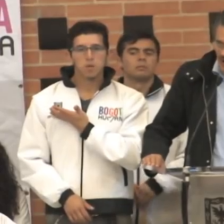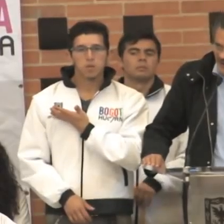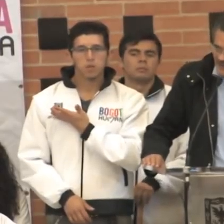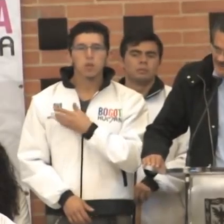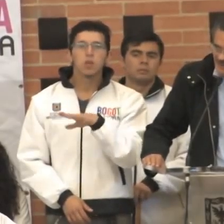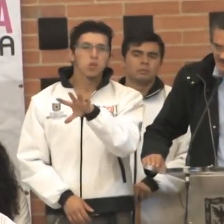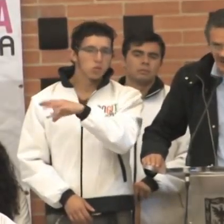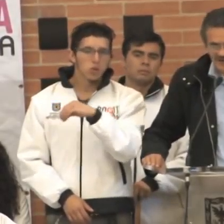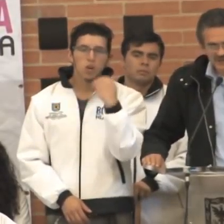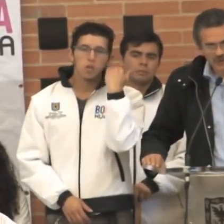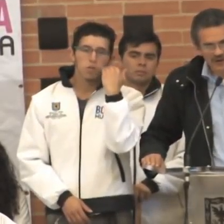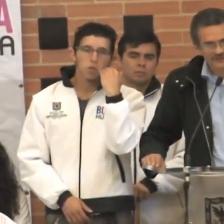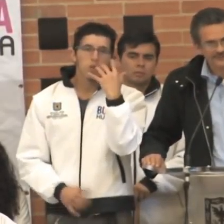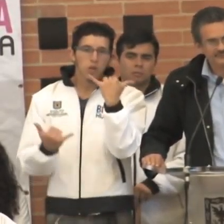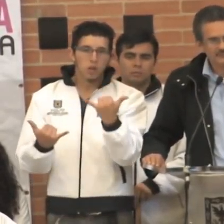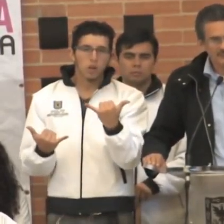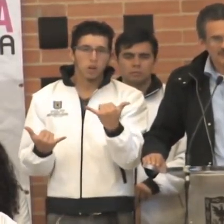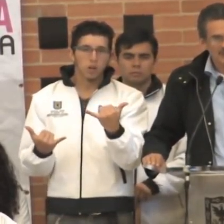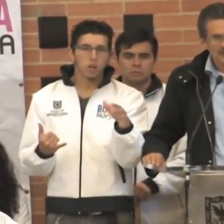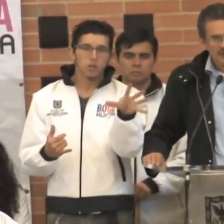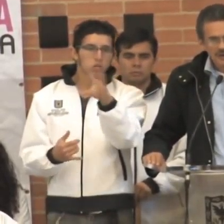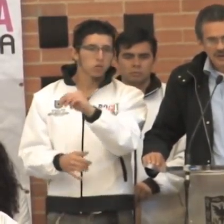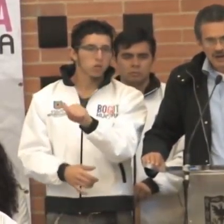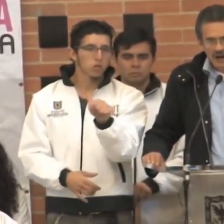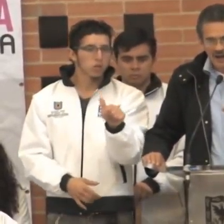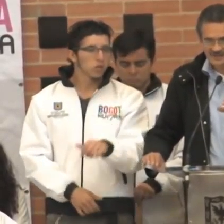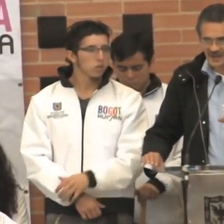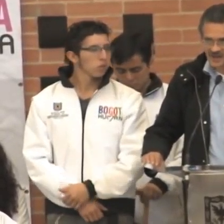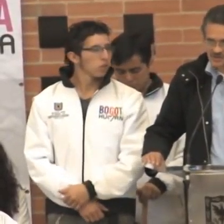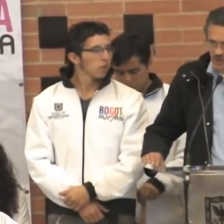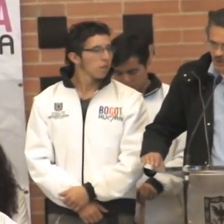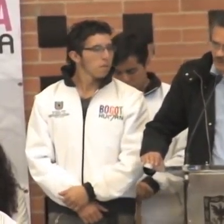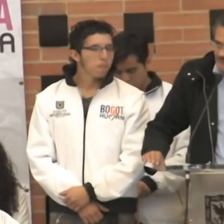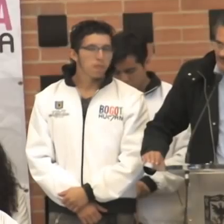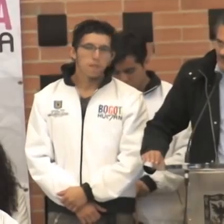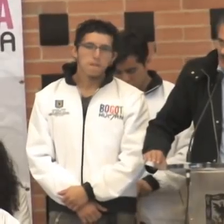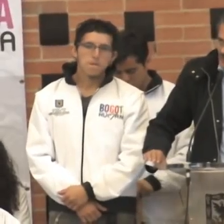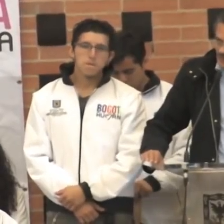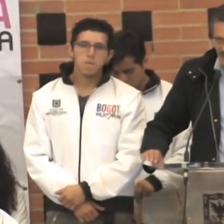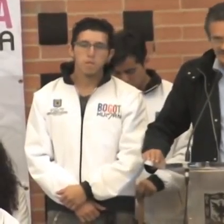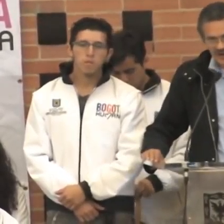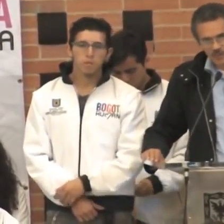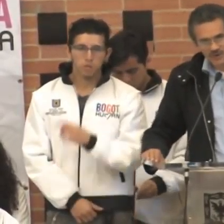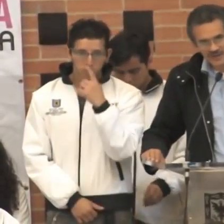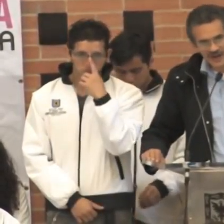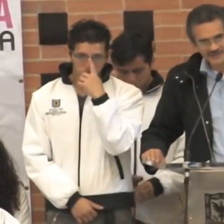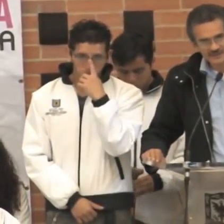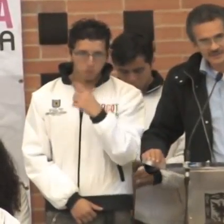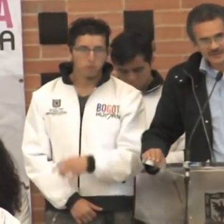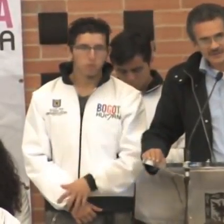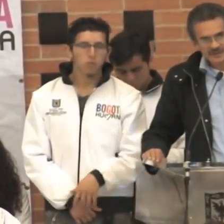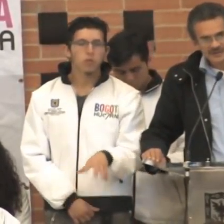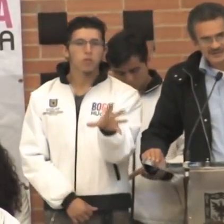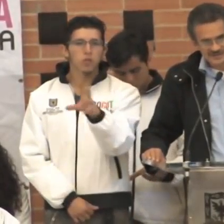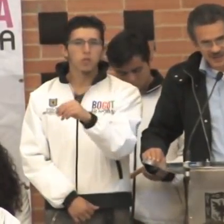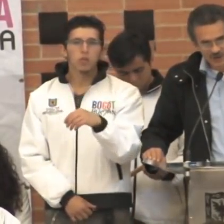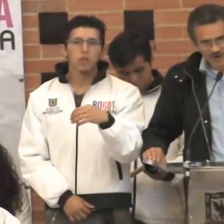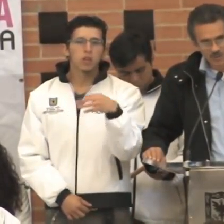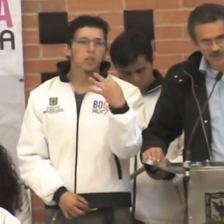y a las mujeres que están en este lugar, a las que han hecho que esta comunidad